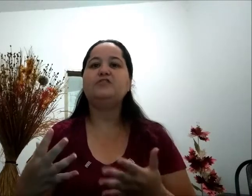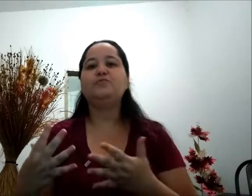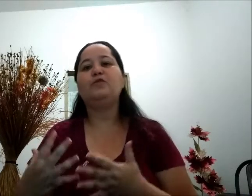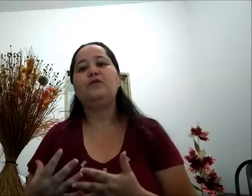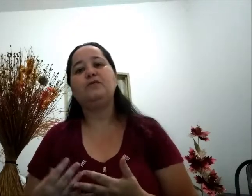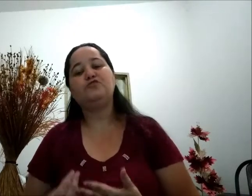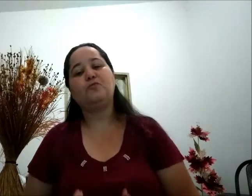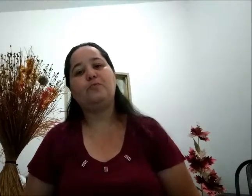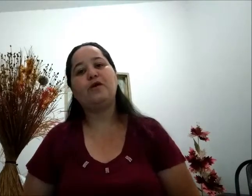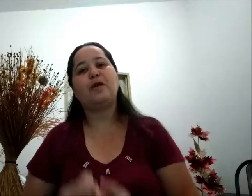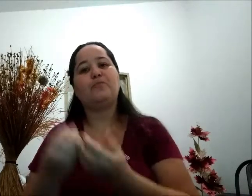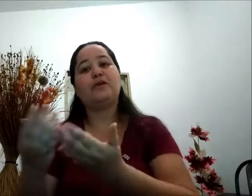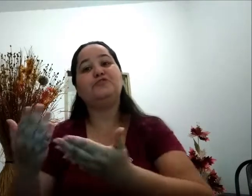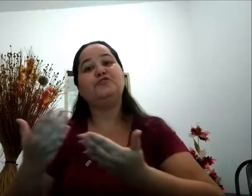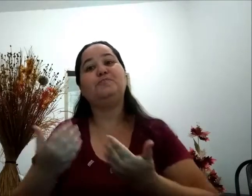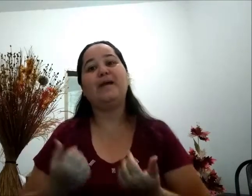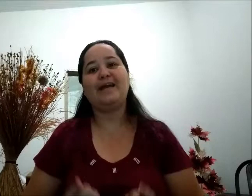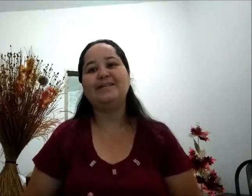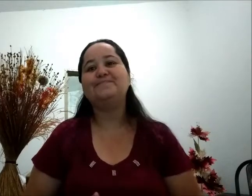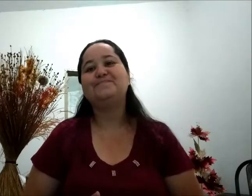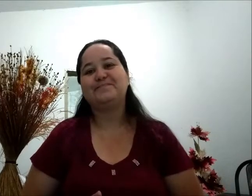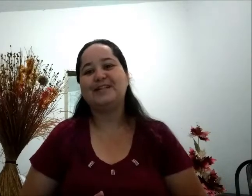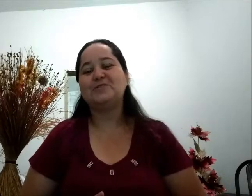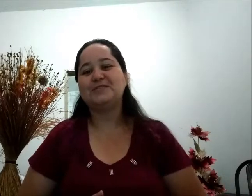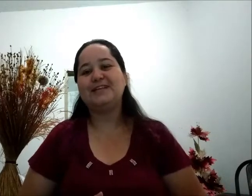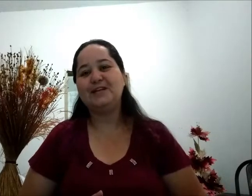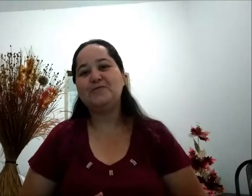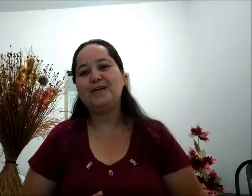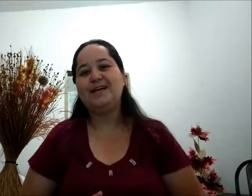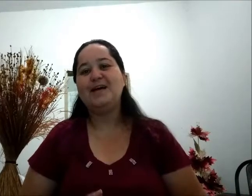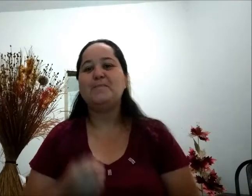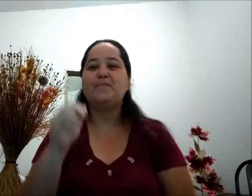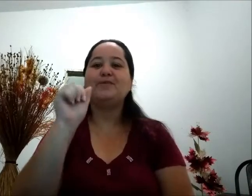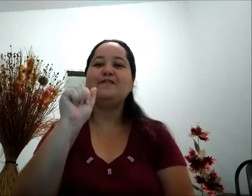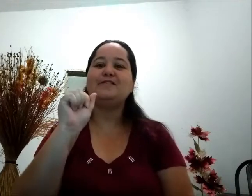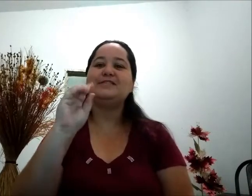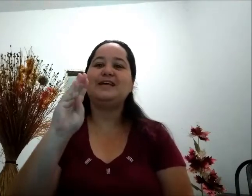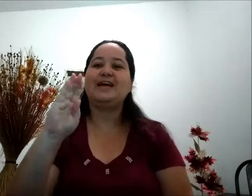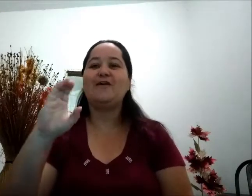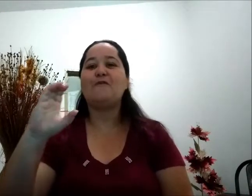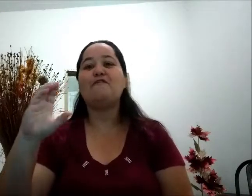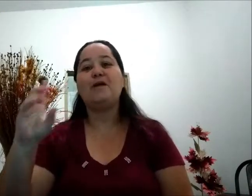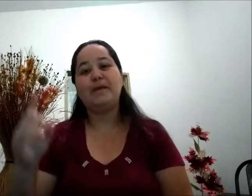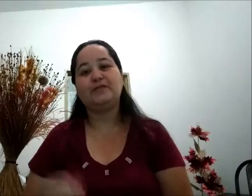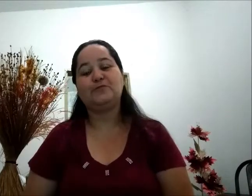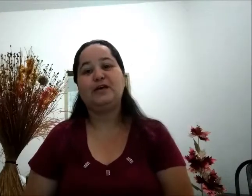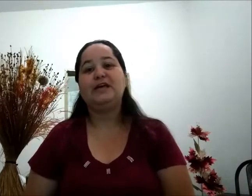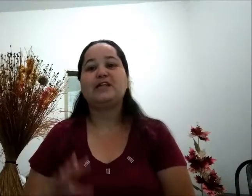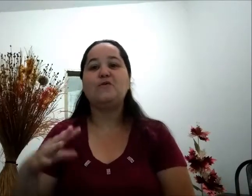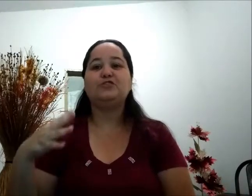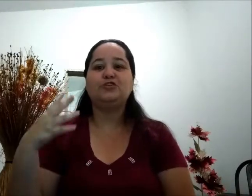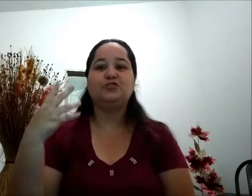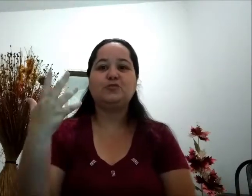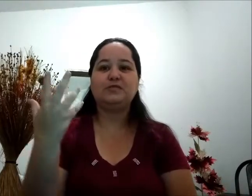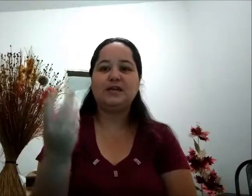Empréstimo linguístico por quê? Porque a gente pega da nossa língua para poder fazer o alfabeto. Então, a gente usa